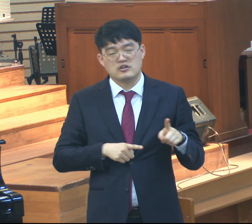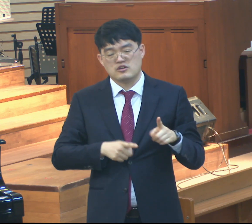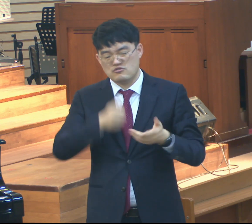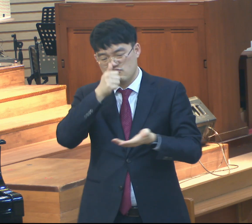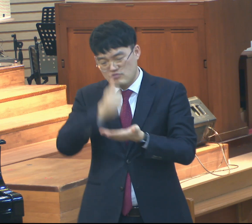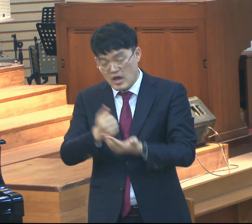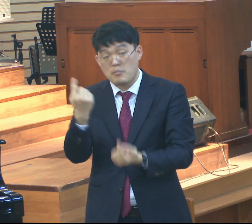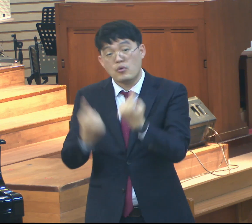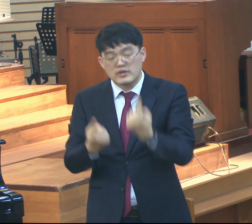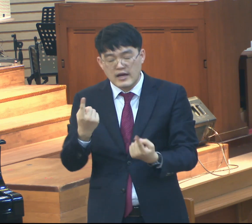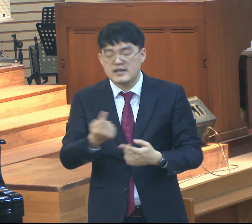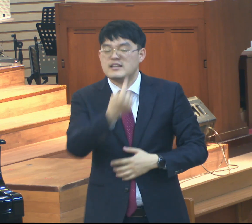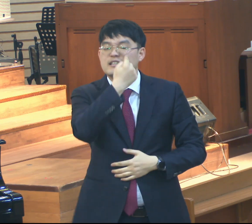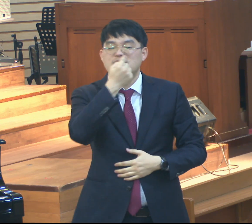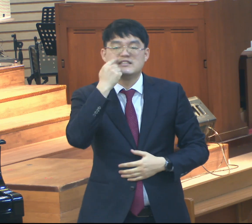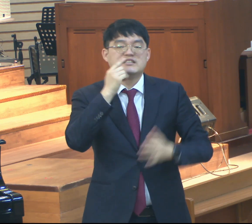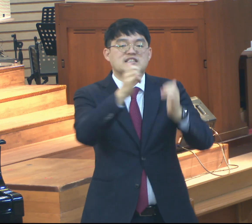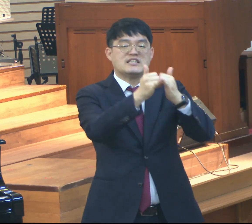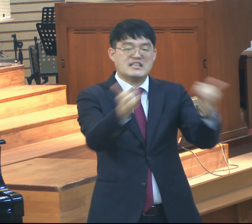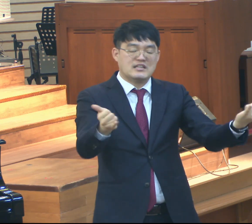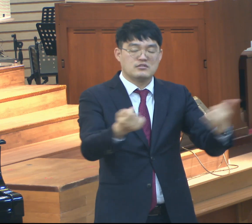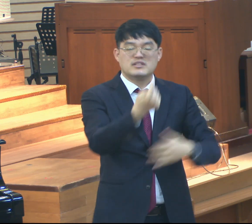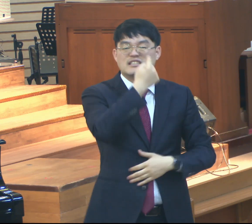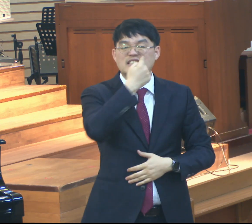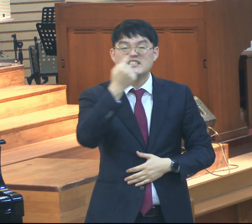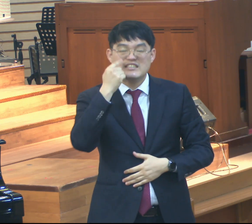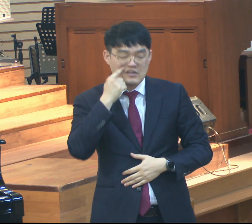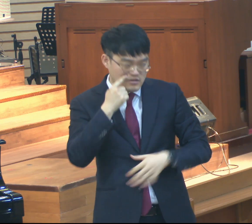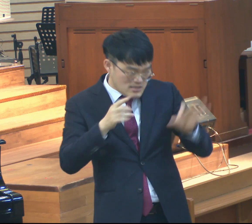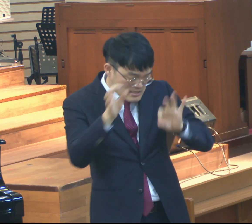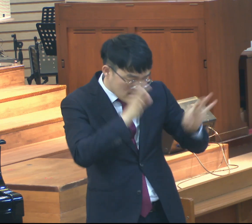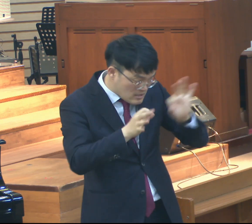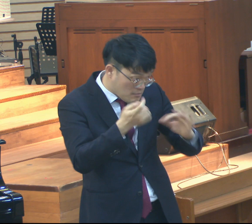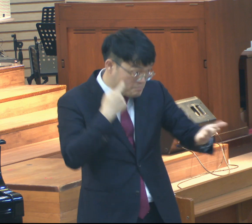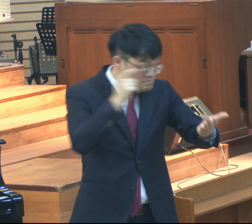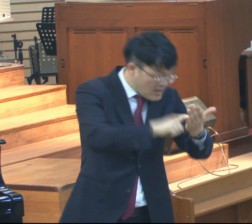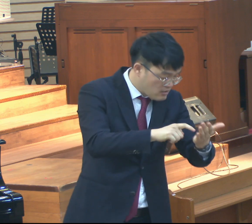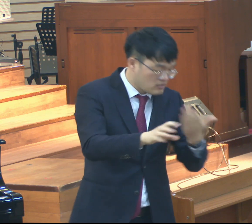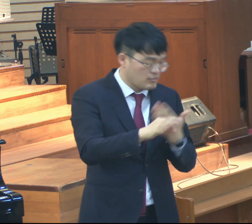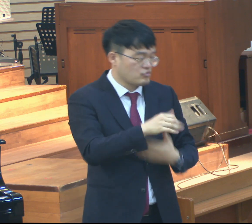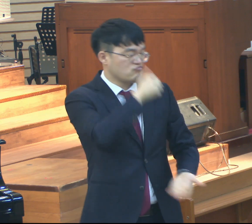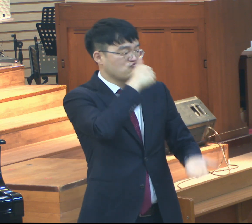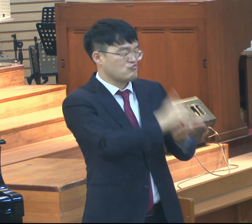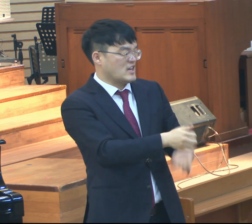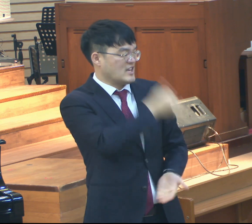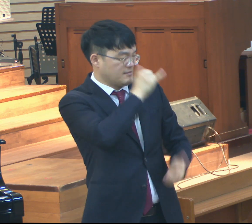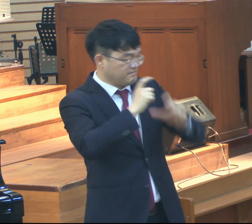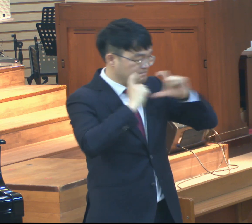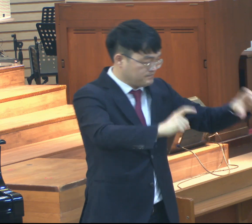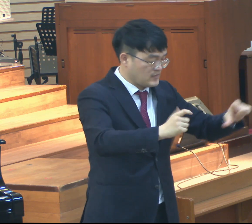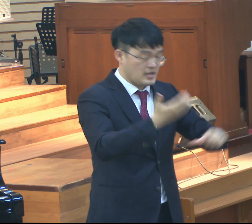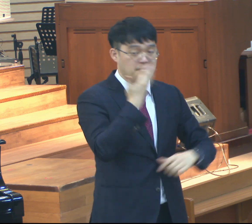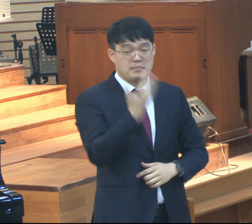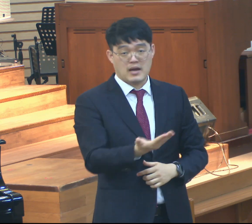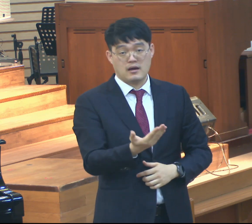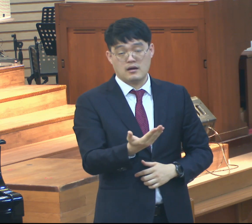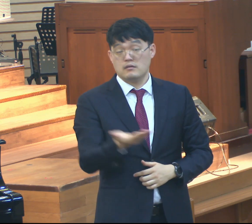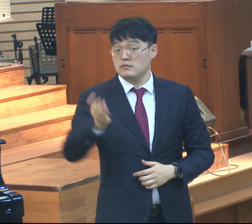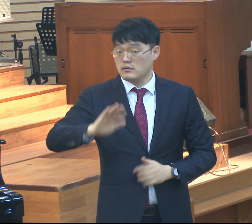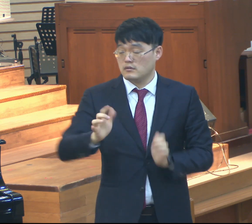증인과 증거에 의해서만 유죄 판결을 내리도록 되어 있었습니다. 그런데 예수님께서 공개적으로